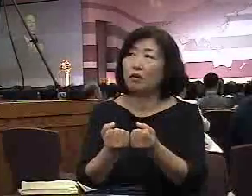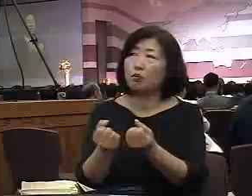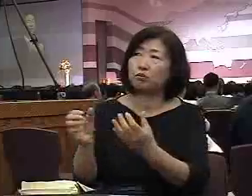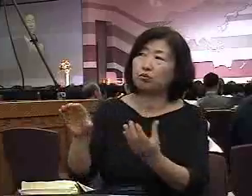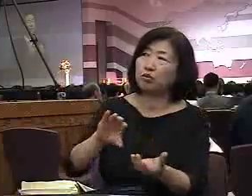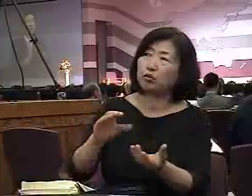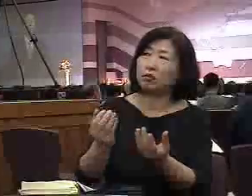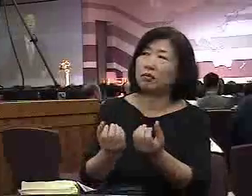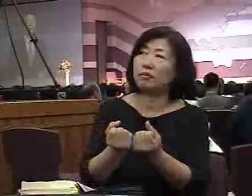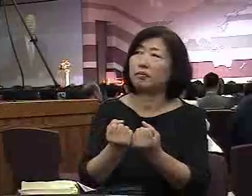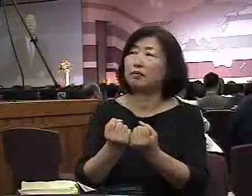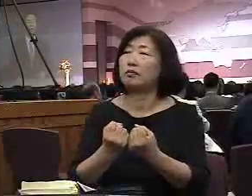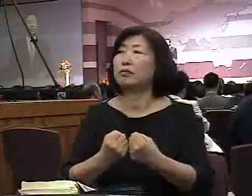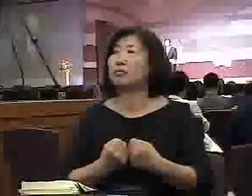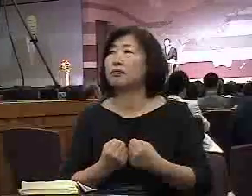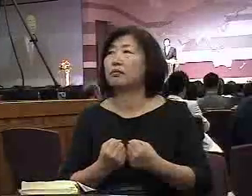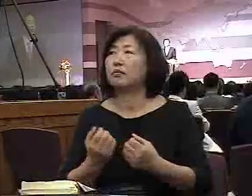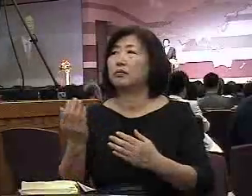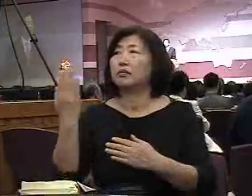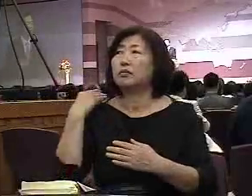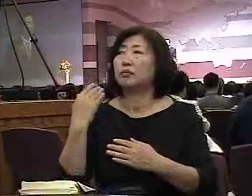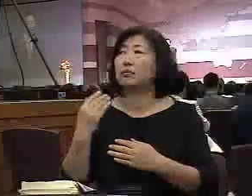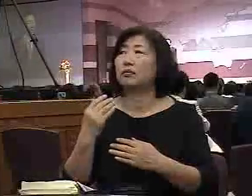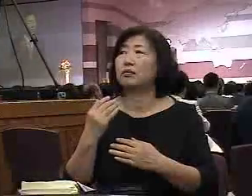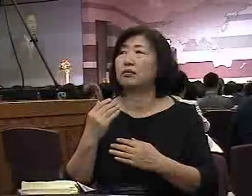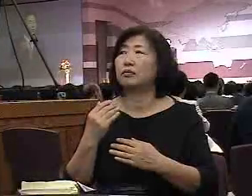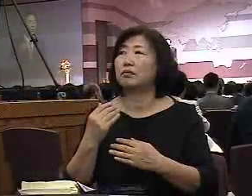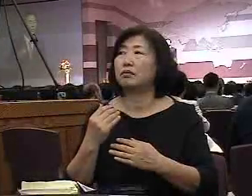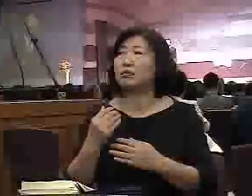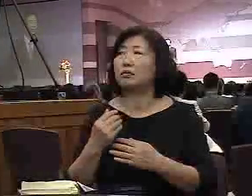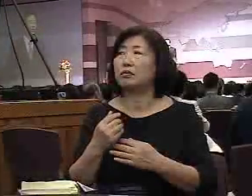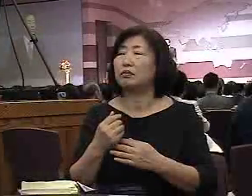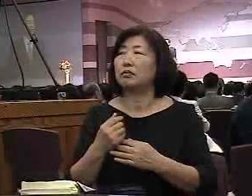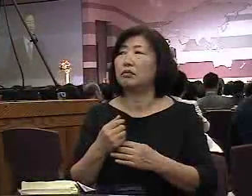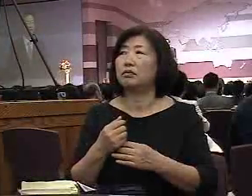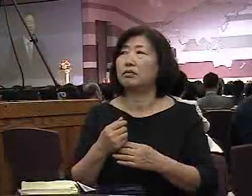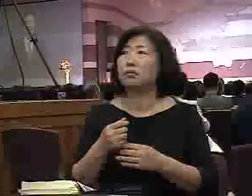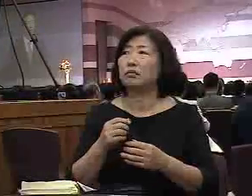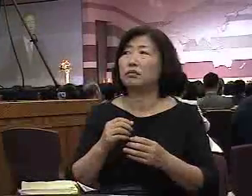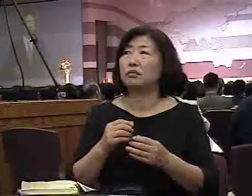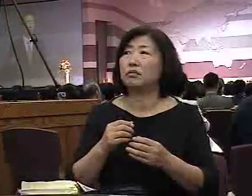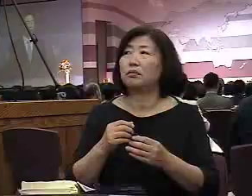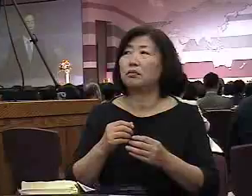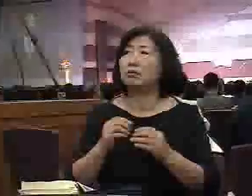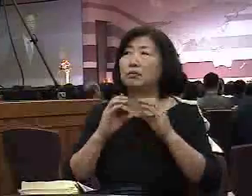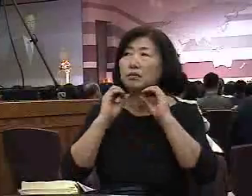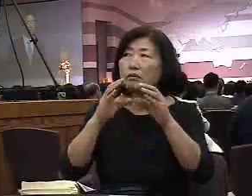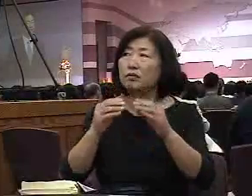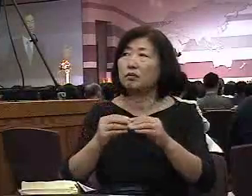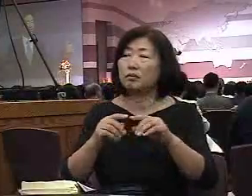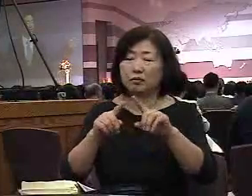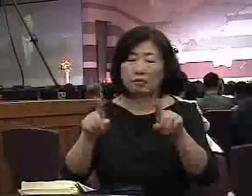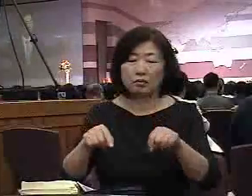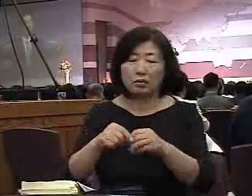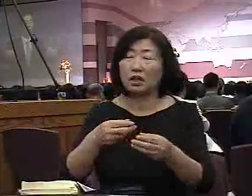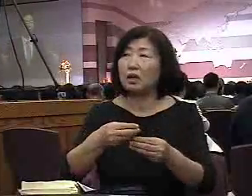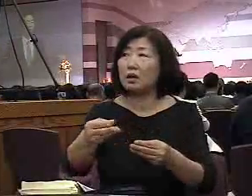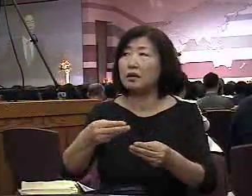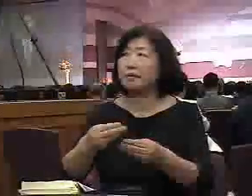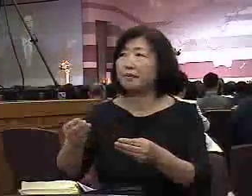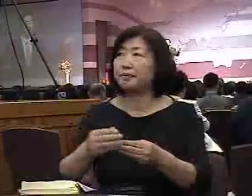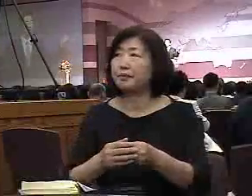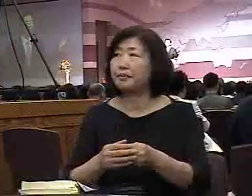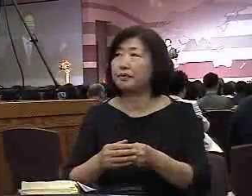받아요? 제가 전에 마켓에서 전도할 때 이렇게 전도지를 건넨 적이 있는데 그 아줌마는 이렇게 마켓에 큰